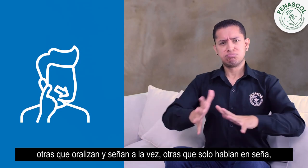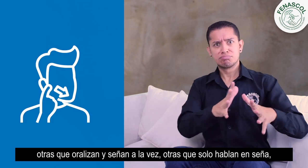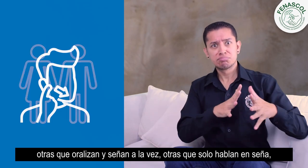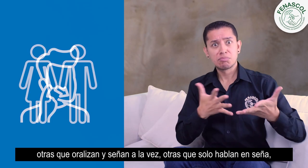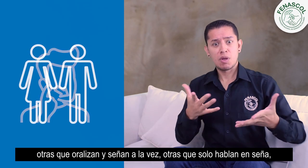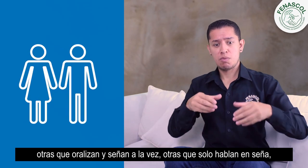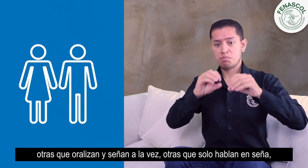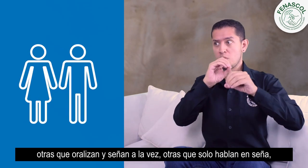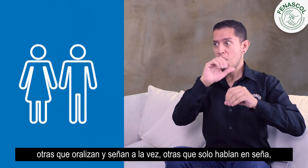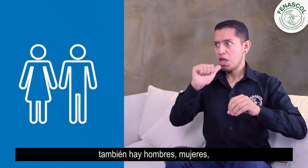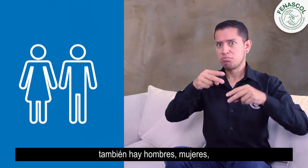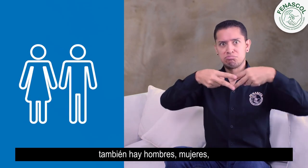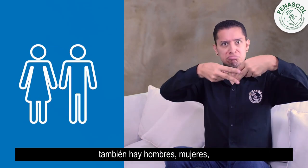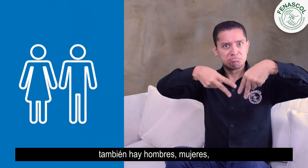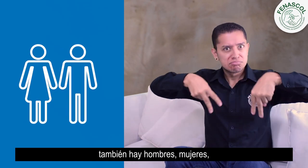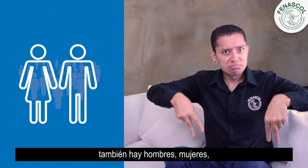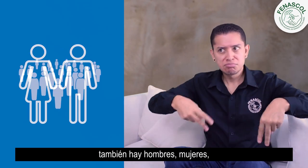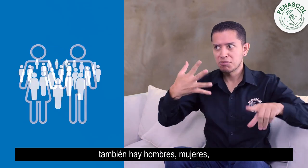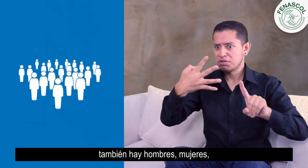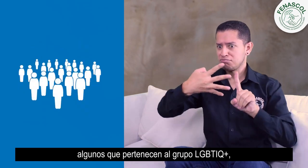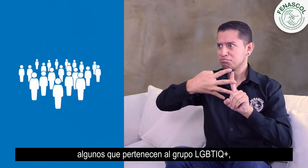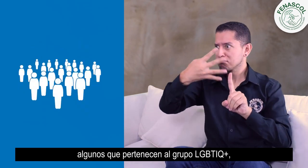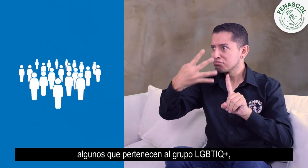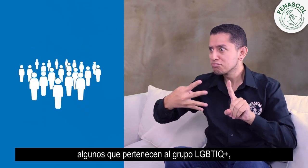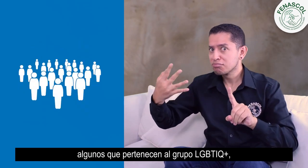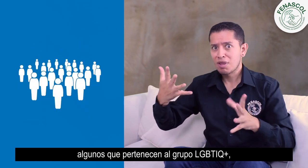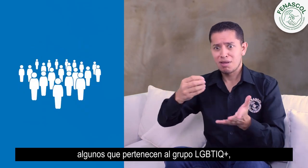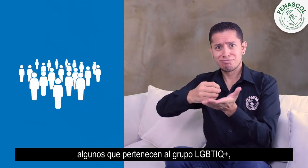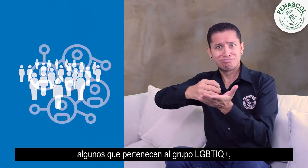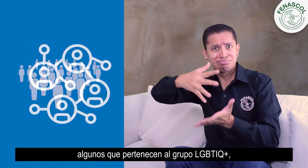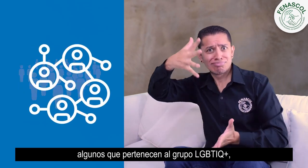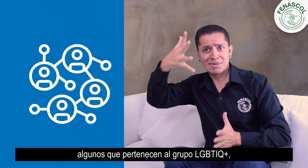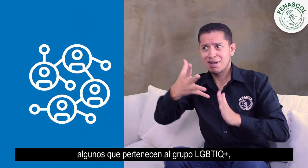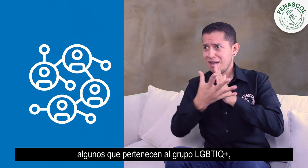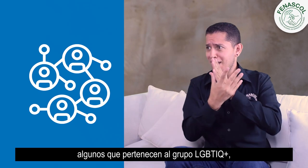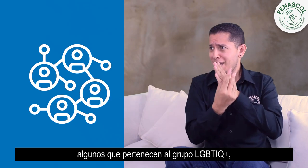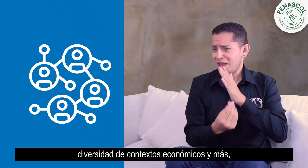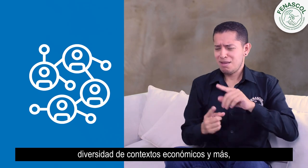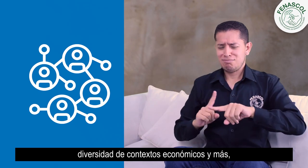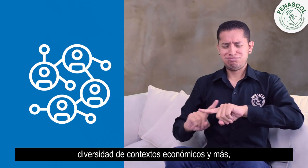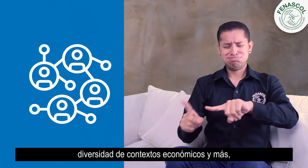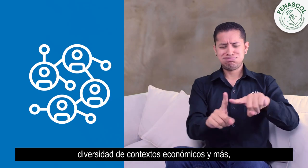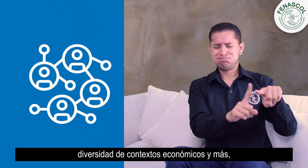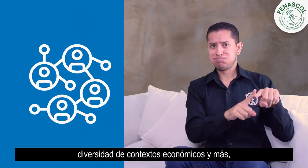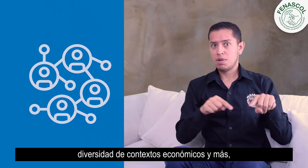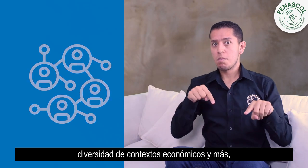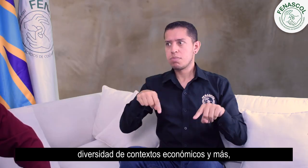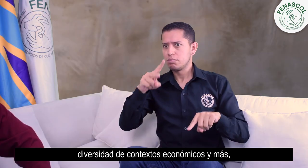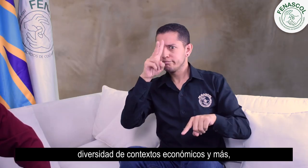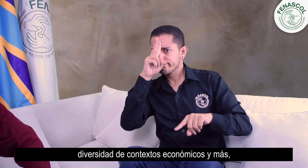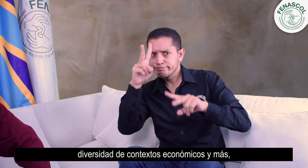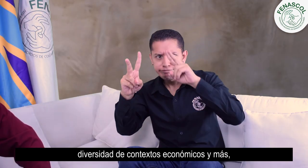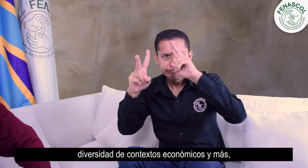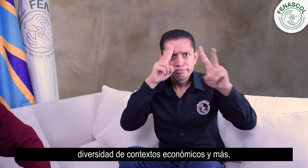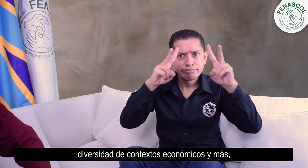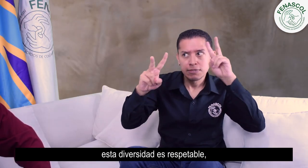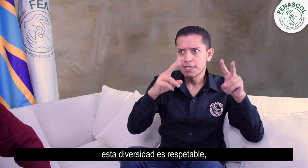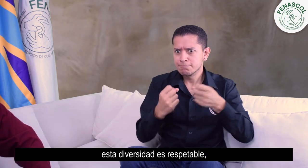otras que sólo hablan en señas. También hay hombres, mujeres, algunos que pertenecen al grupo LGBTIQ+, diversidad de contextos económicos y más. Esta